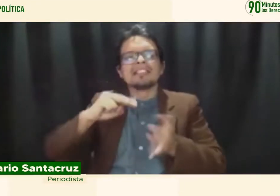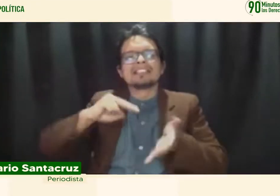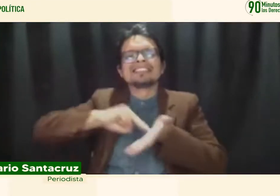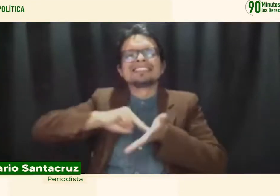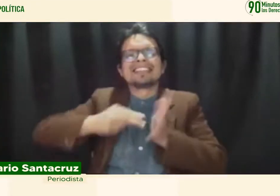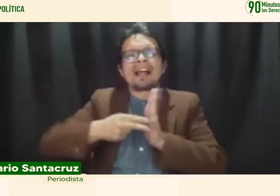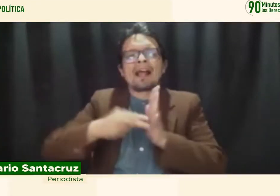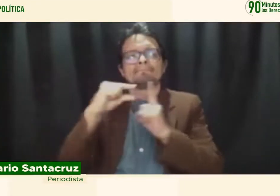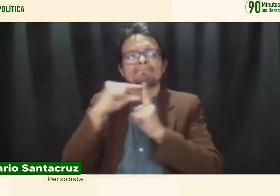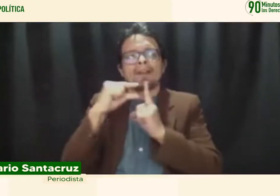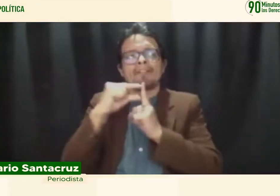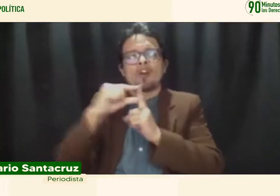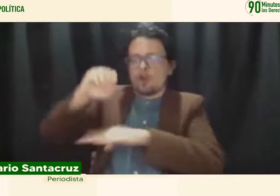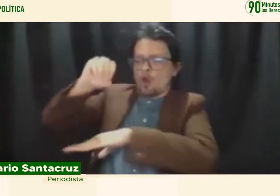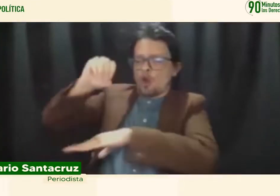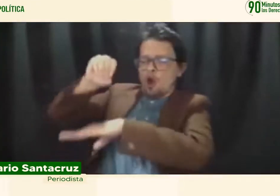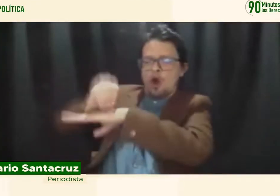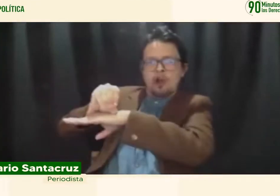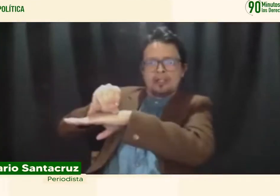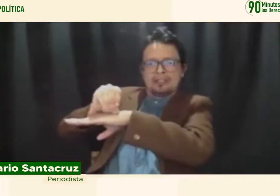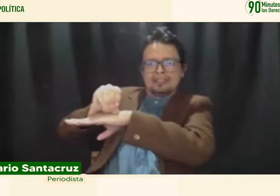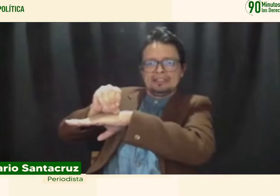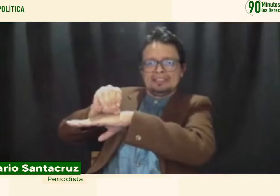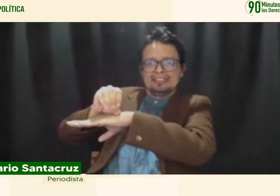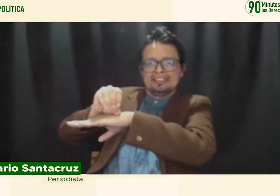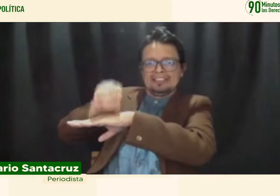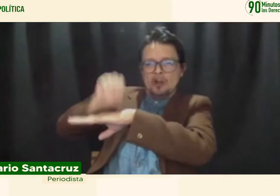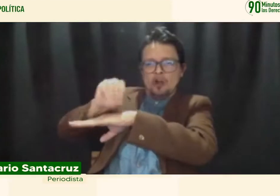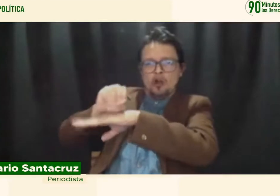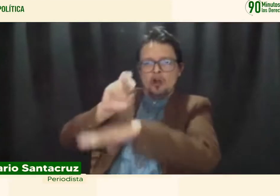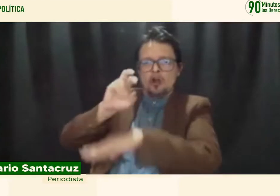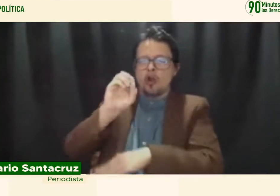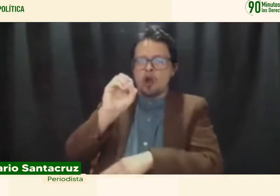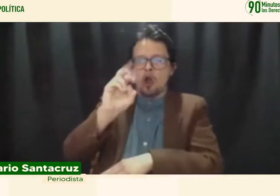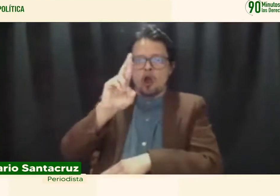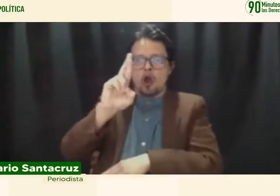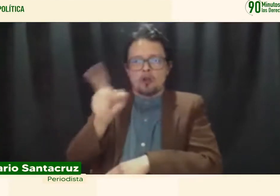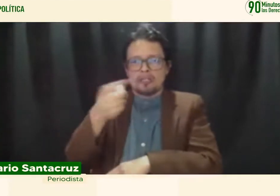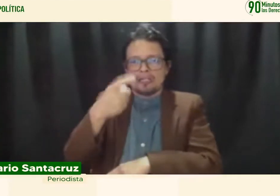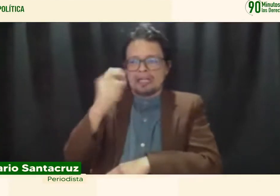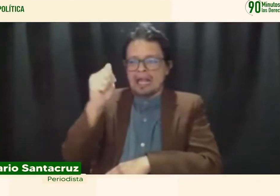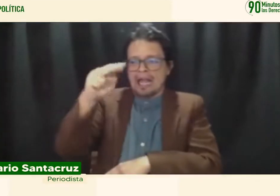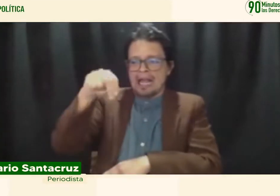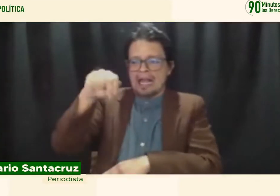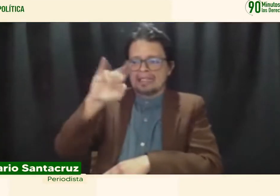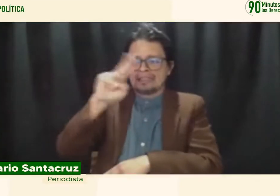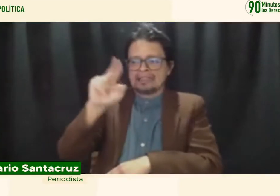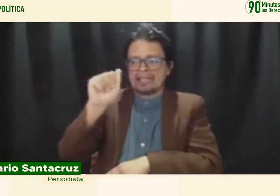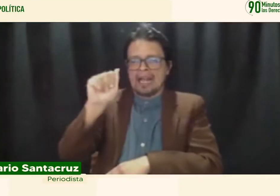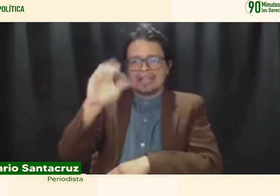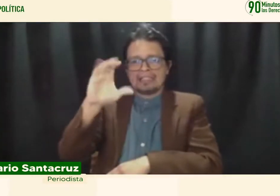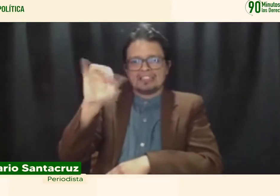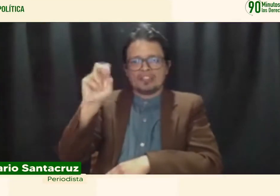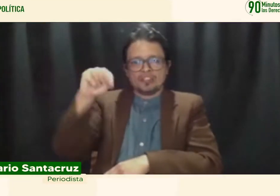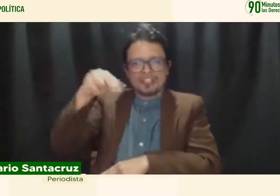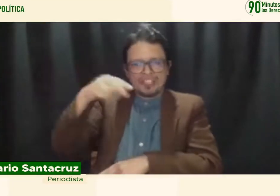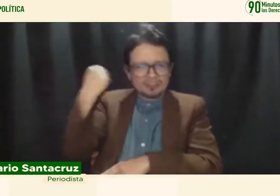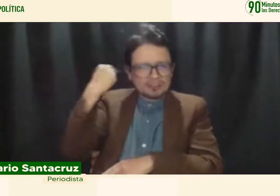vieron que hace más o menos dos semanas en youtube publique un vídeo donde hablaba precisamente sobre el concepto de